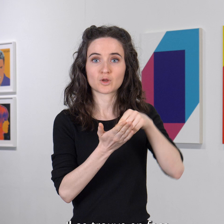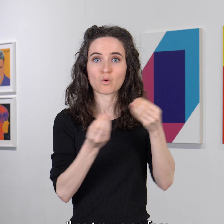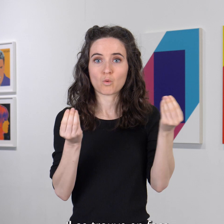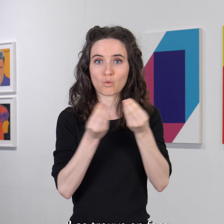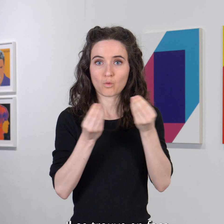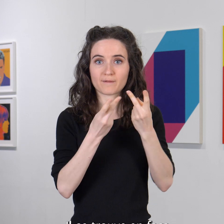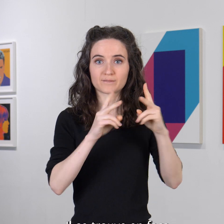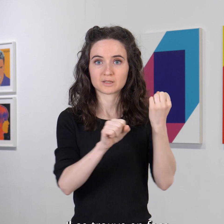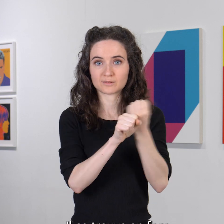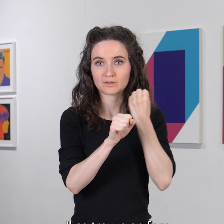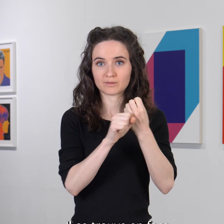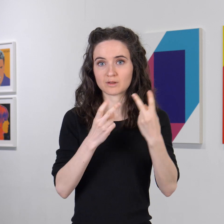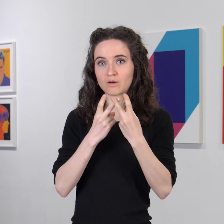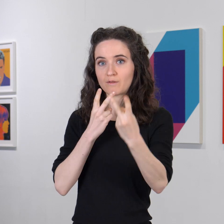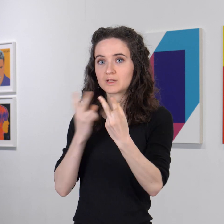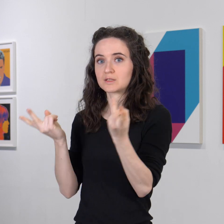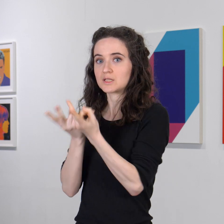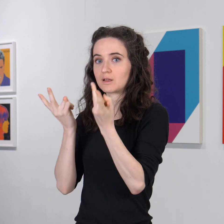du Jardin des Plantes de Rouen.